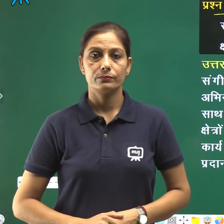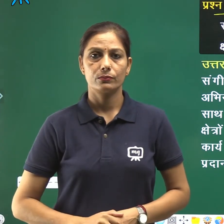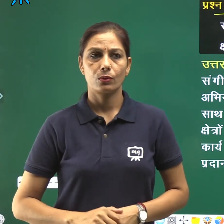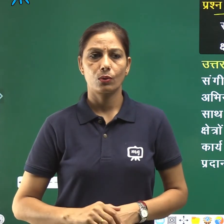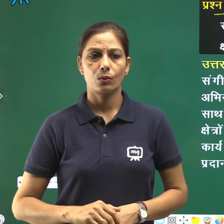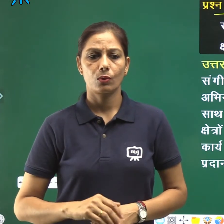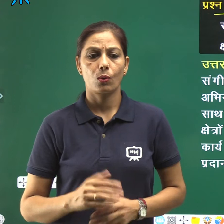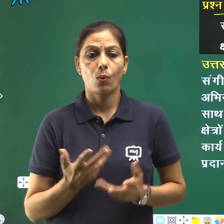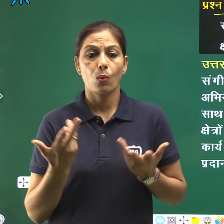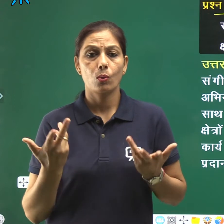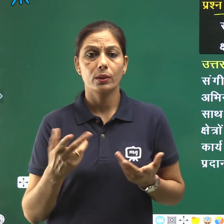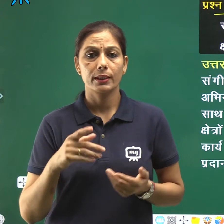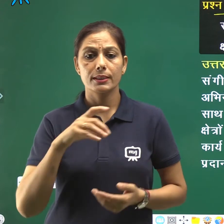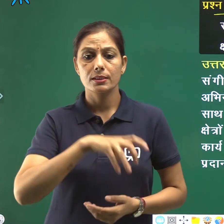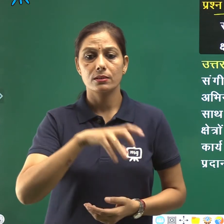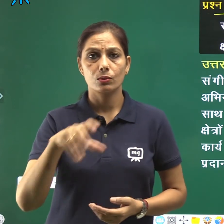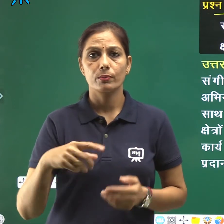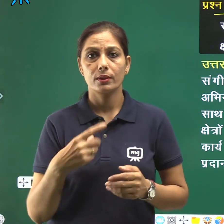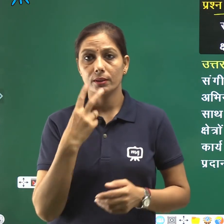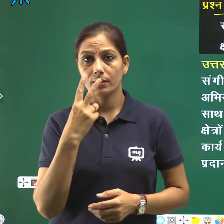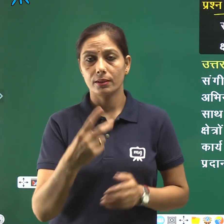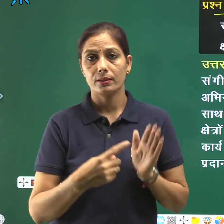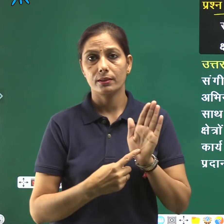और किन क्षेत्रों में दिखाई देते हैं?